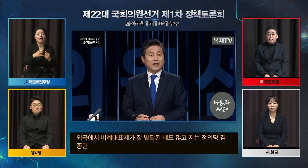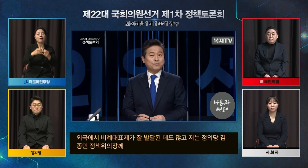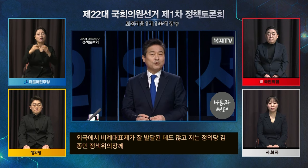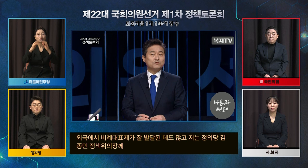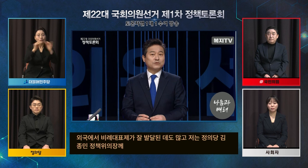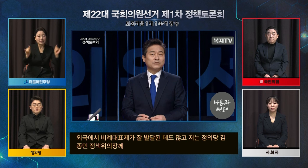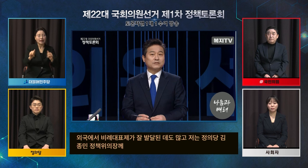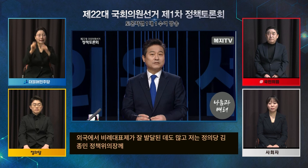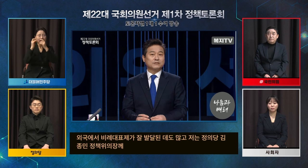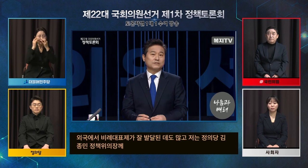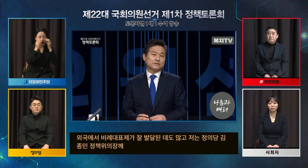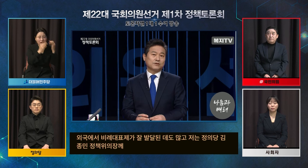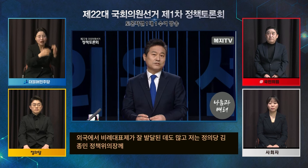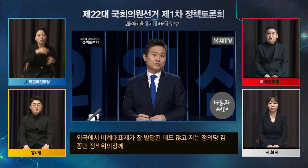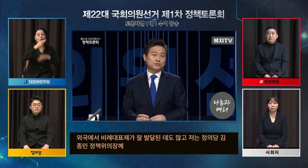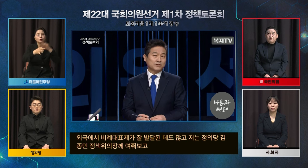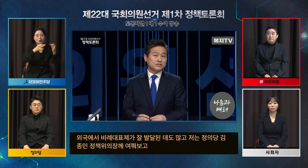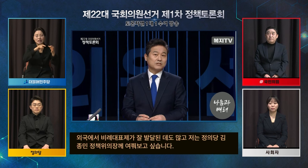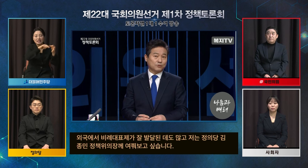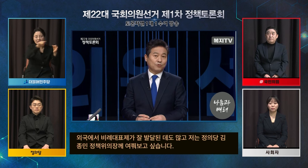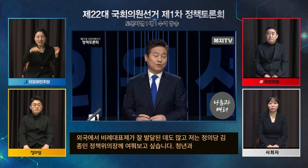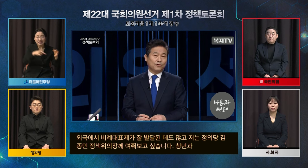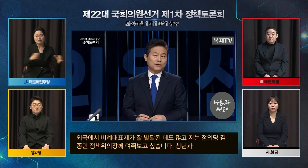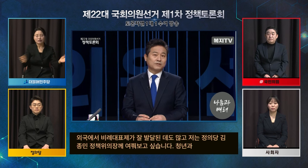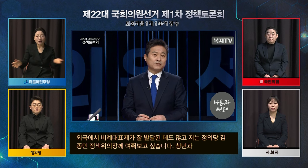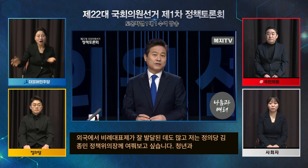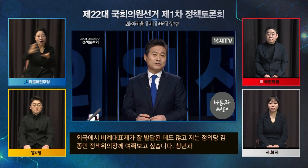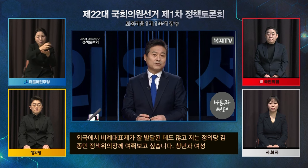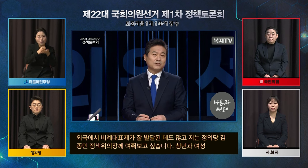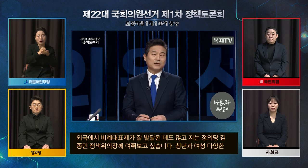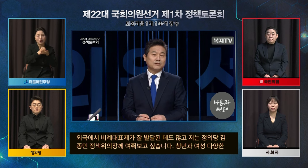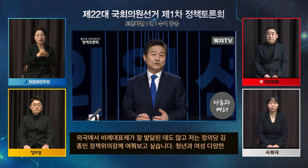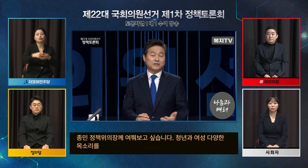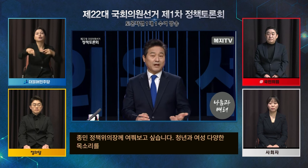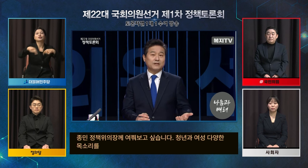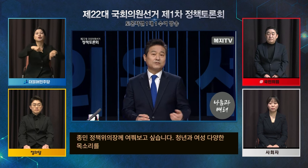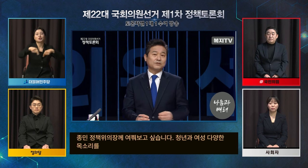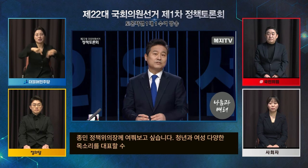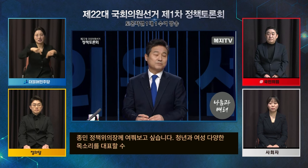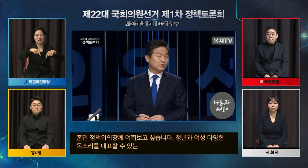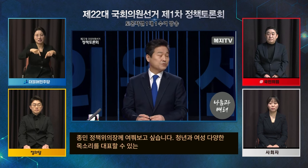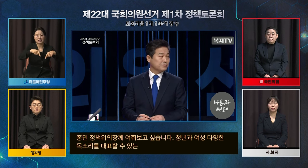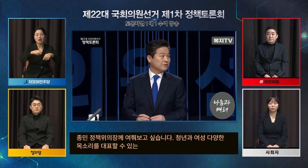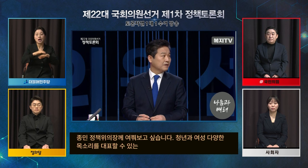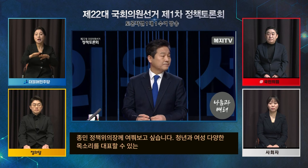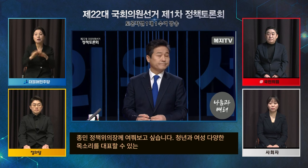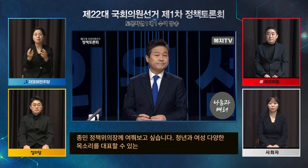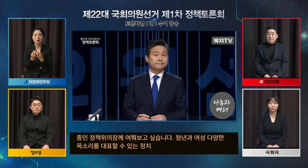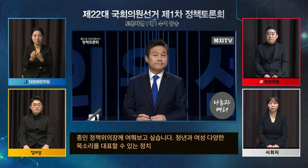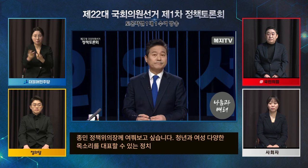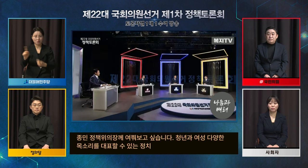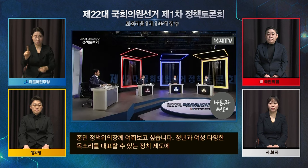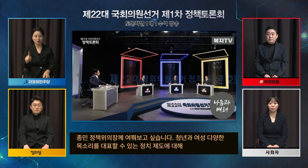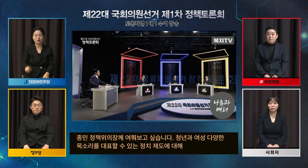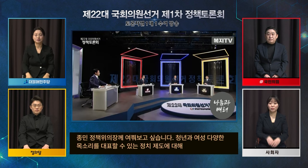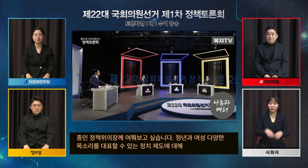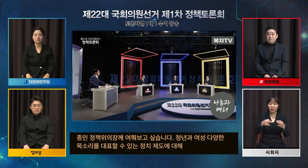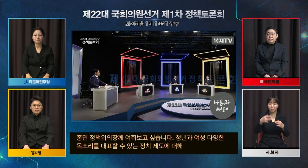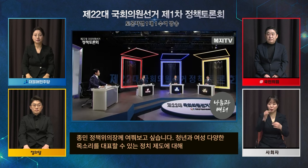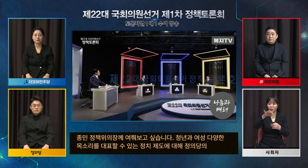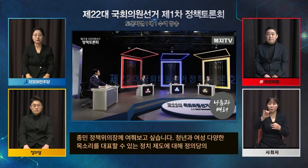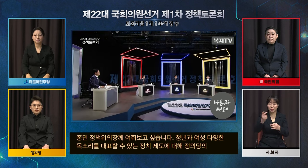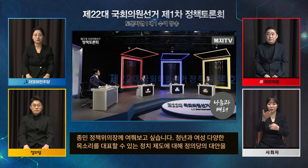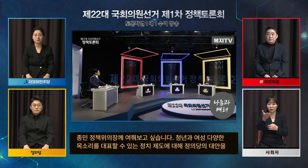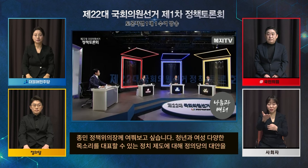대표할 수 있는 그런 선거제도, 정치제도 이런 거에 대해서 정의당이 가지고 있는 대안이 어떤 건지 한번 듣고 싶습니다. 김종민 정의당